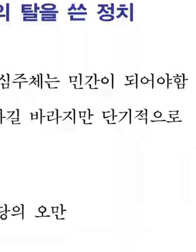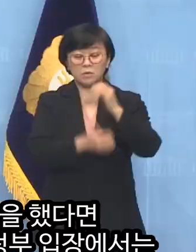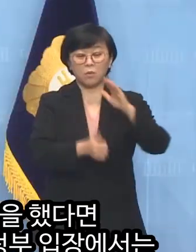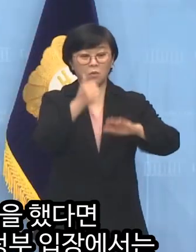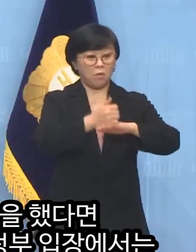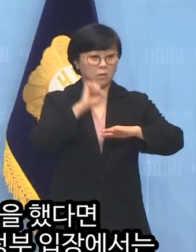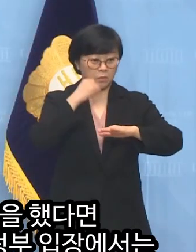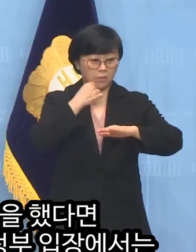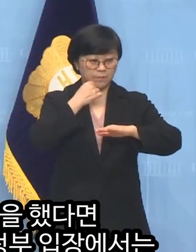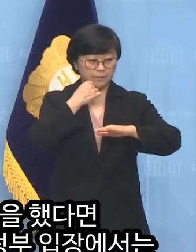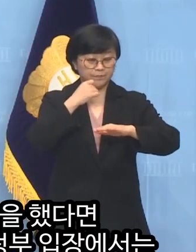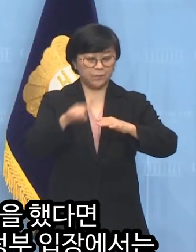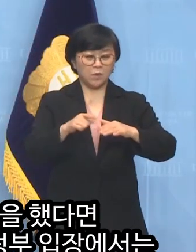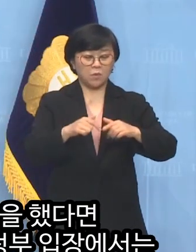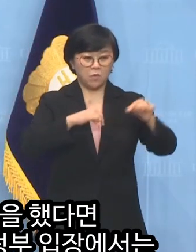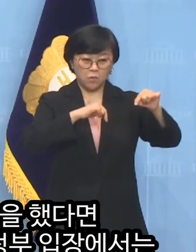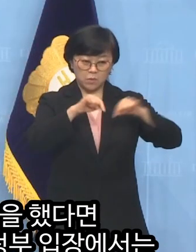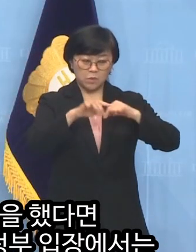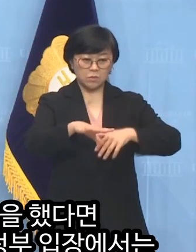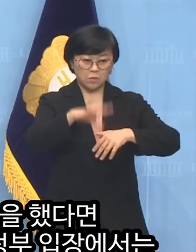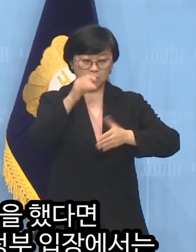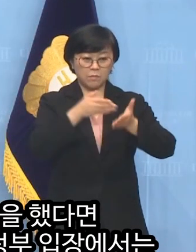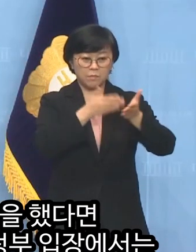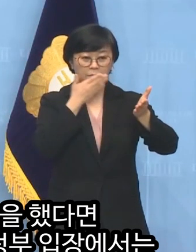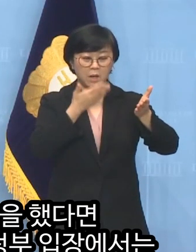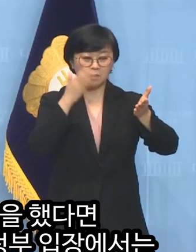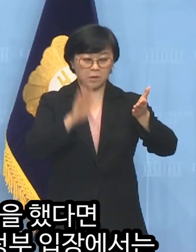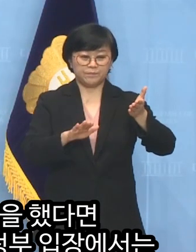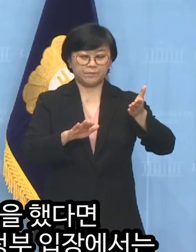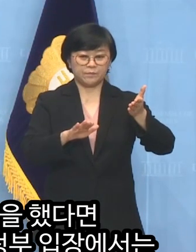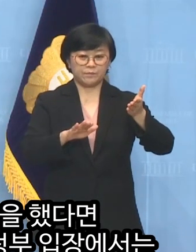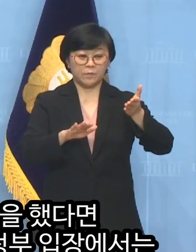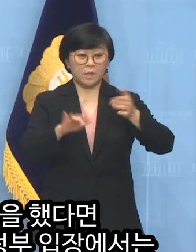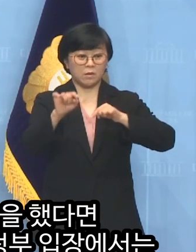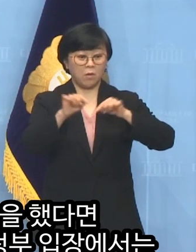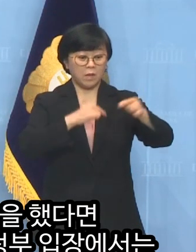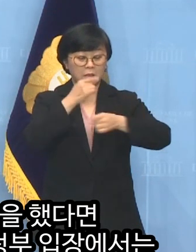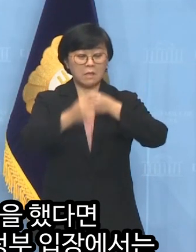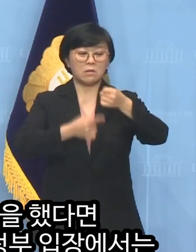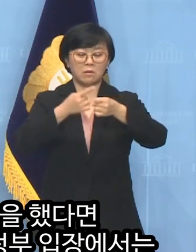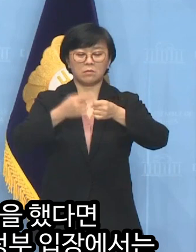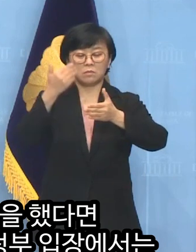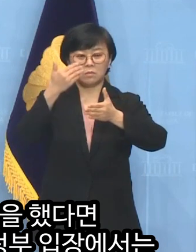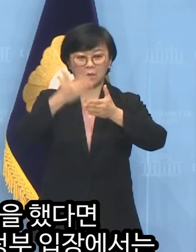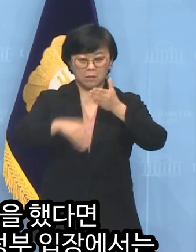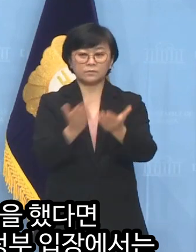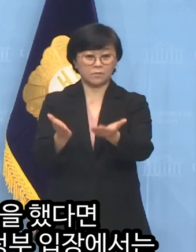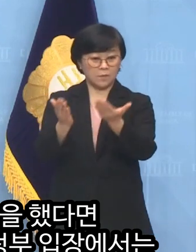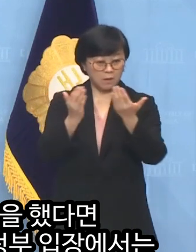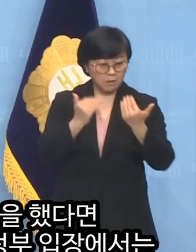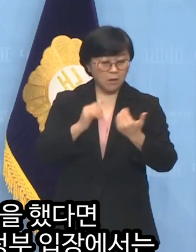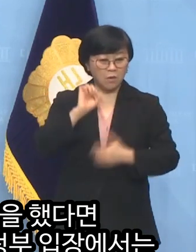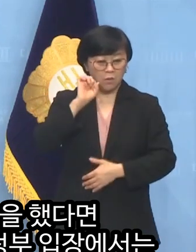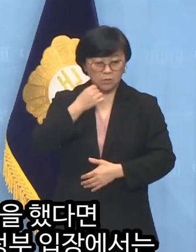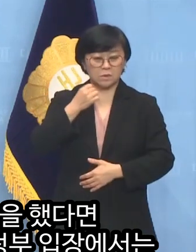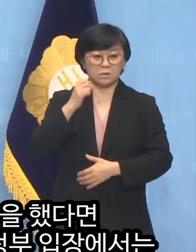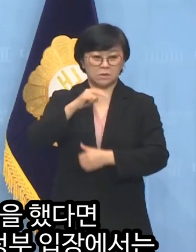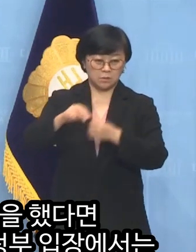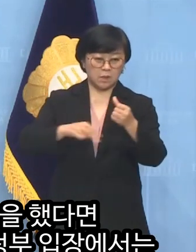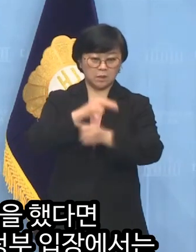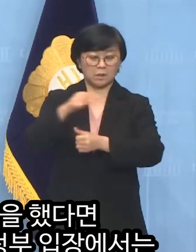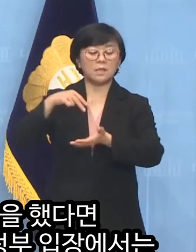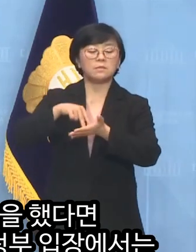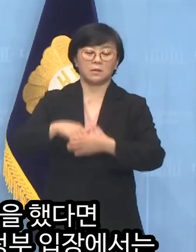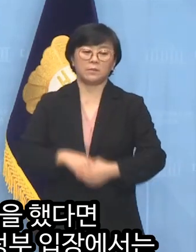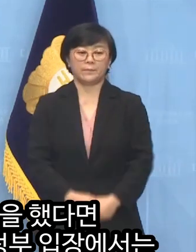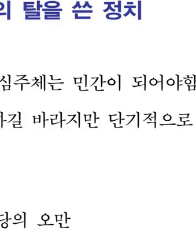분석입니다. 집권 전반기에, 초기에 그런 제안을 했다면 혹시 모르겠는데 임기를 1년 남겨놓은 문 정부 입장에서는 사실상 어려울 것이다 하는 것이